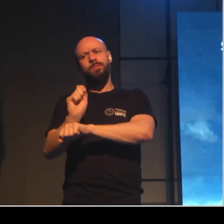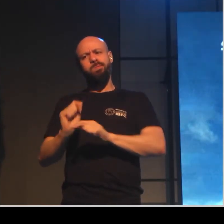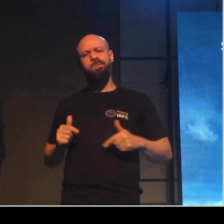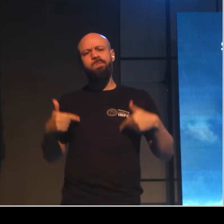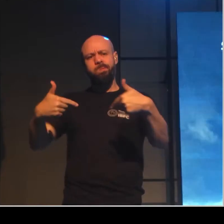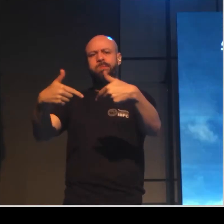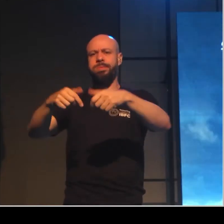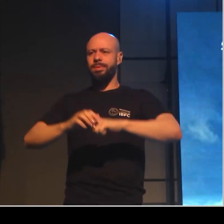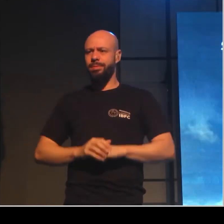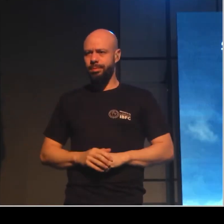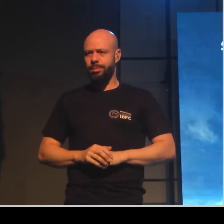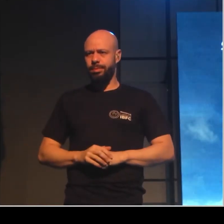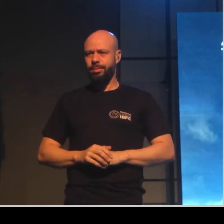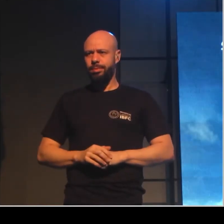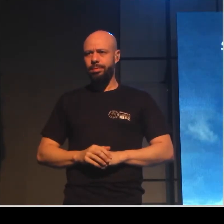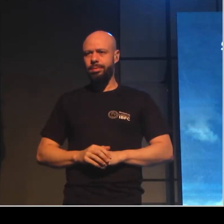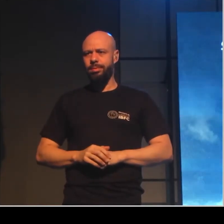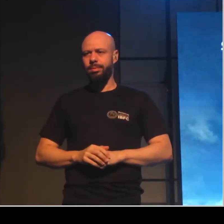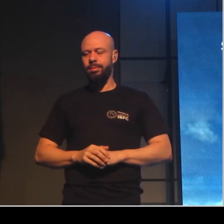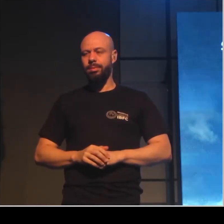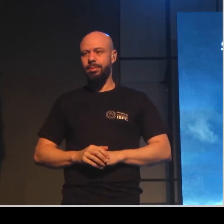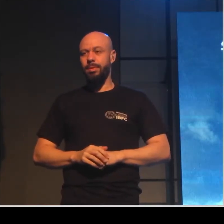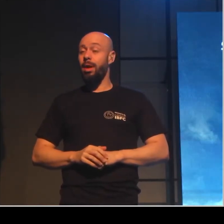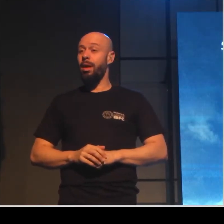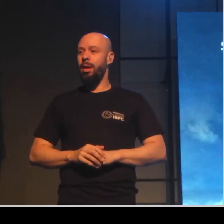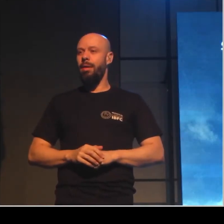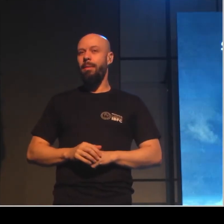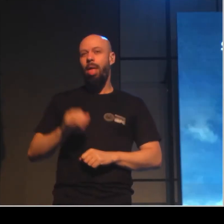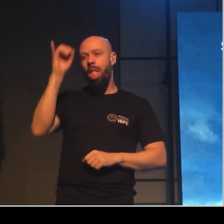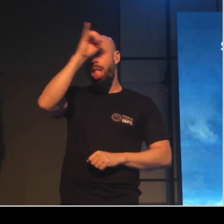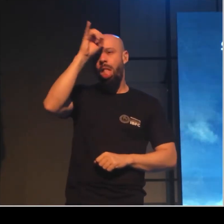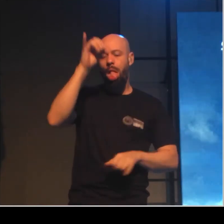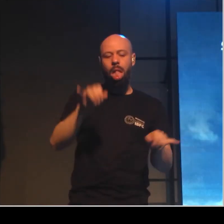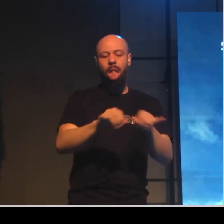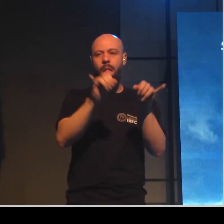Tolos não procuram a verdade.